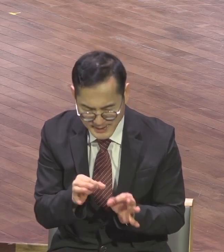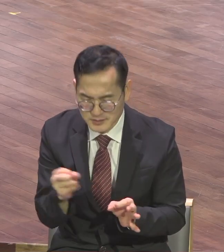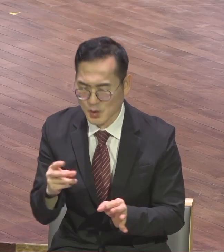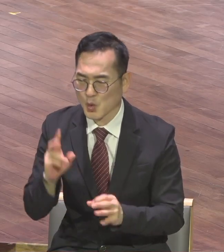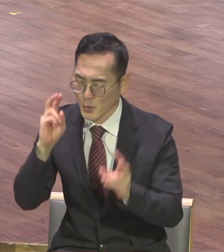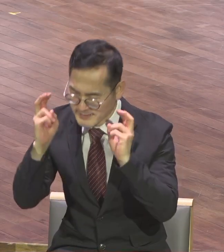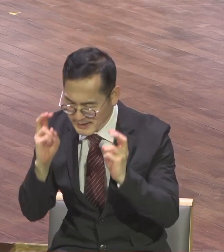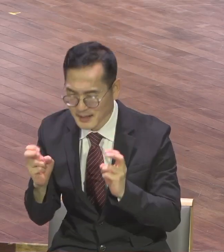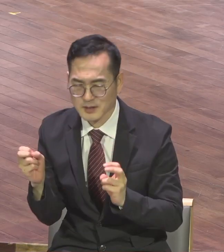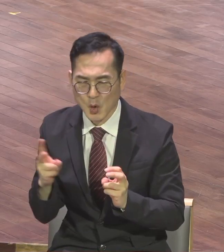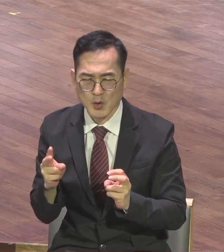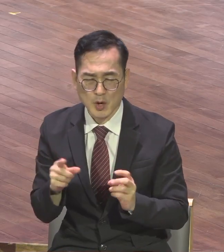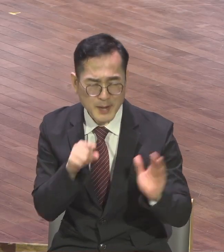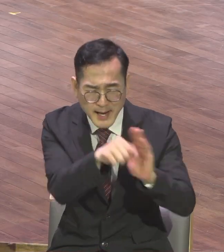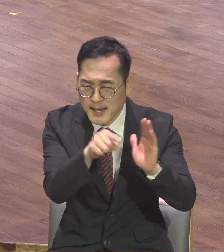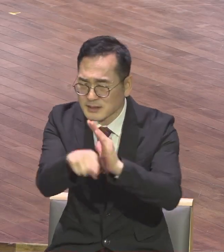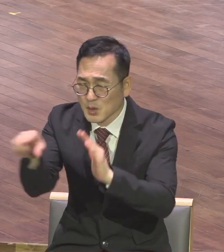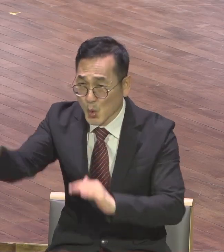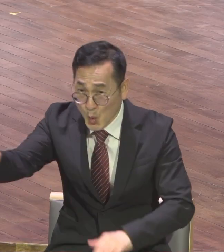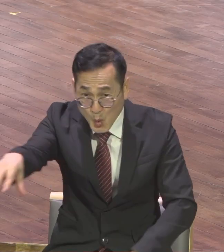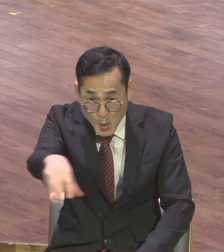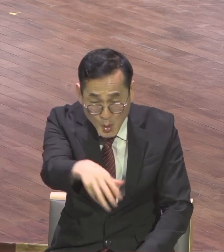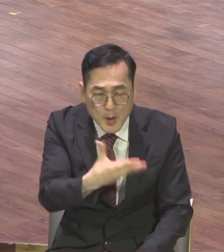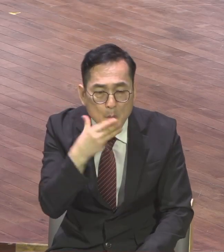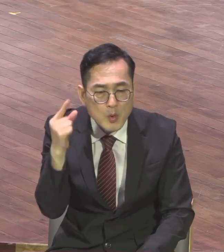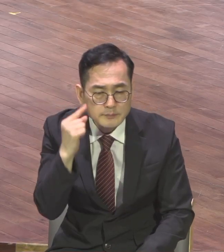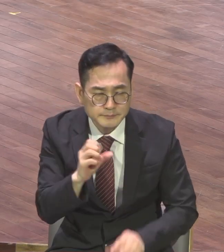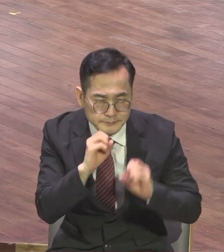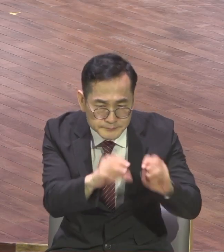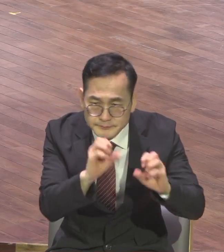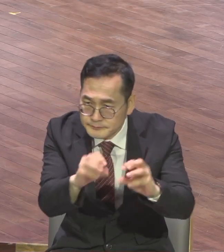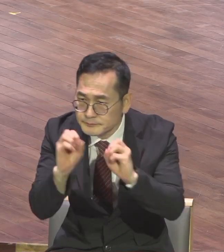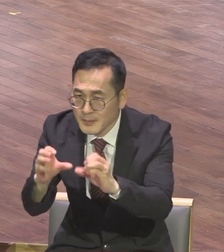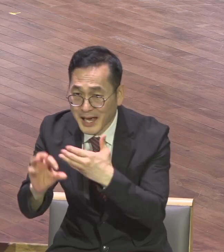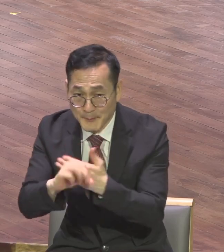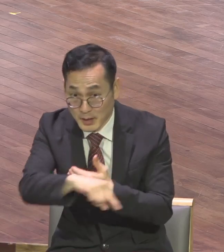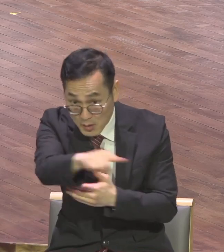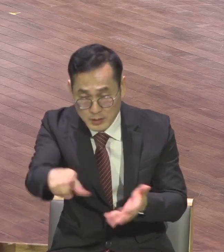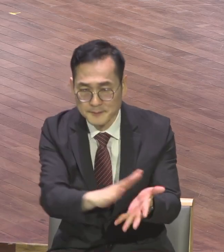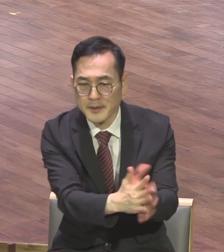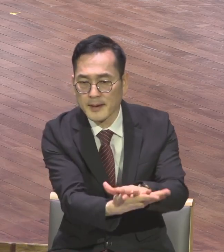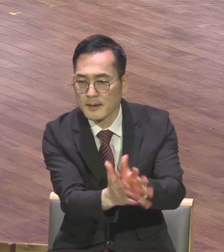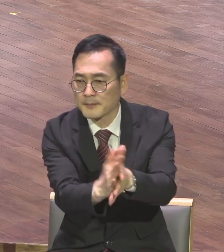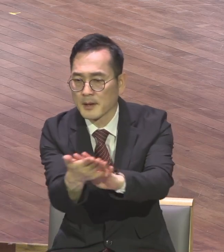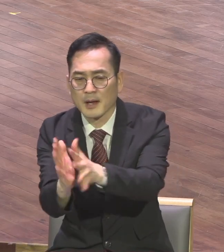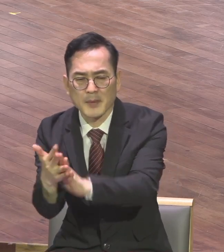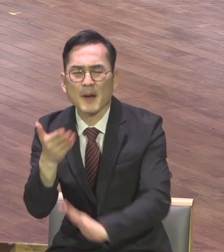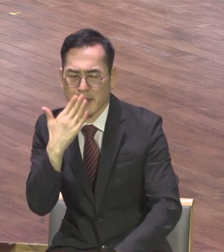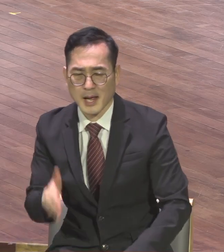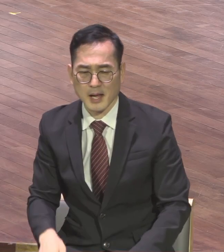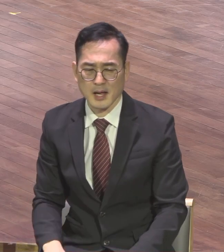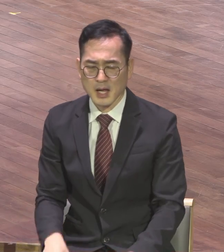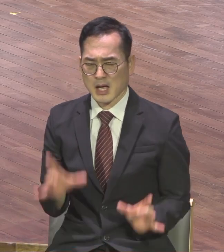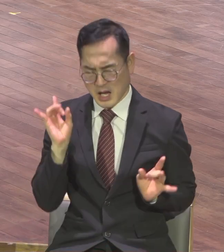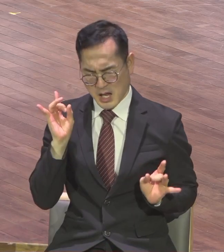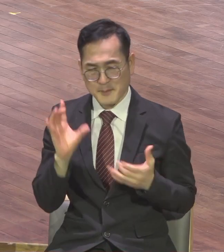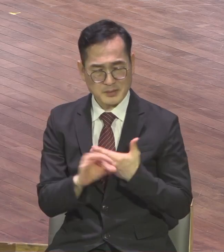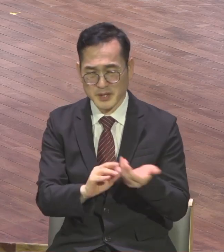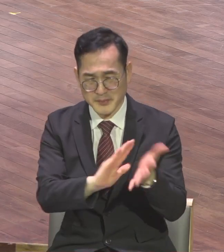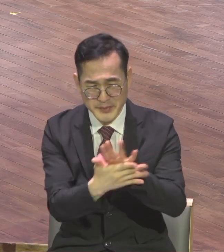어떤 현장이든 여러분 복음만 전하면 그 현장은 변화되기 시작한다. 변화가 되게